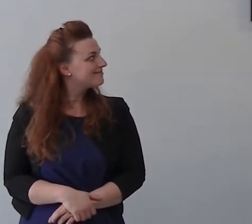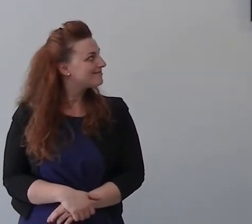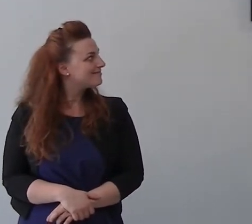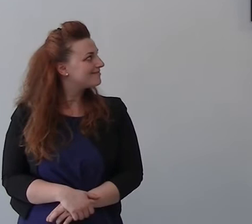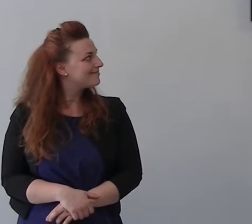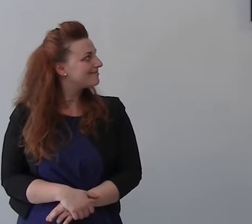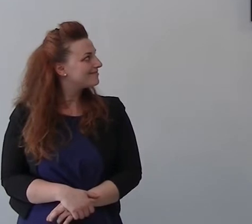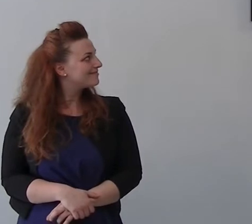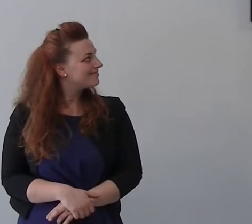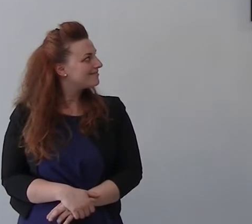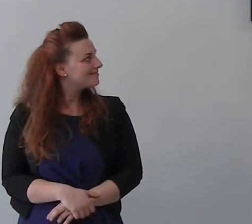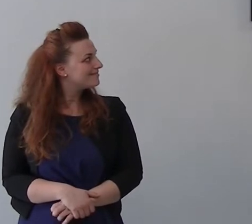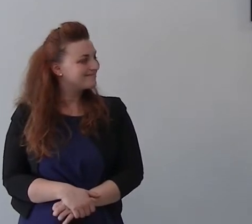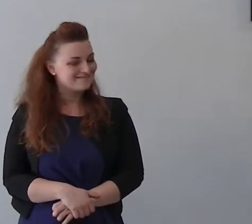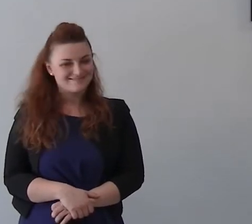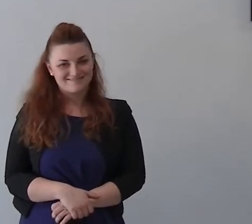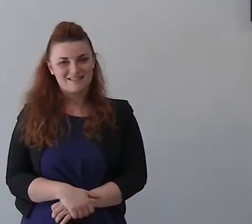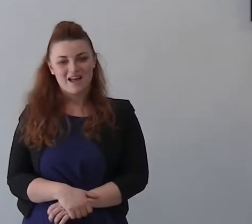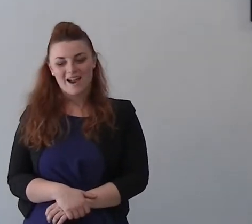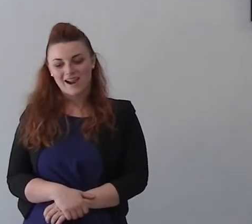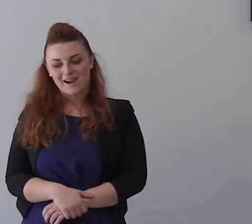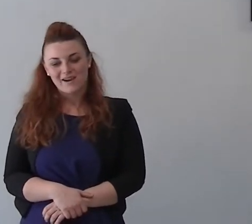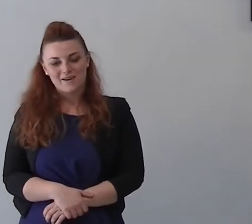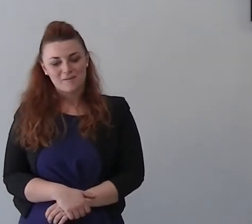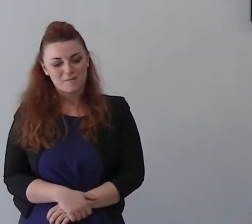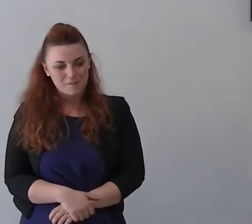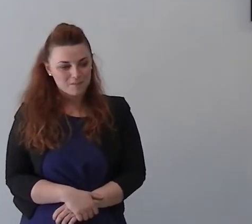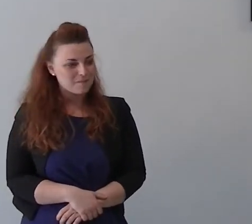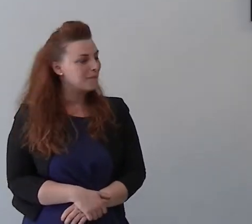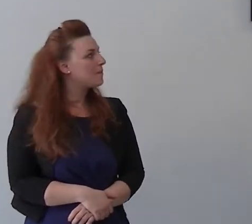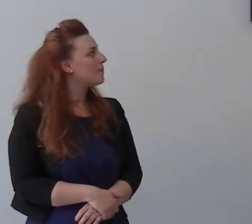Let's go. Thank you. Watch out.